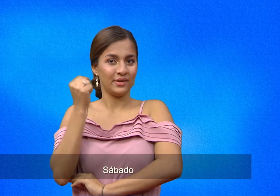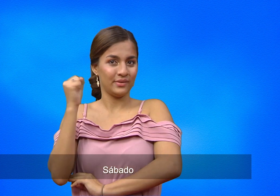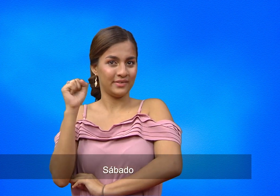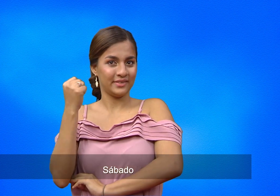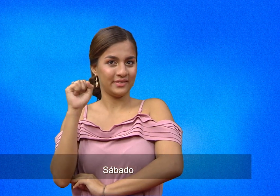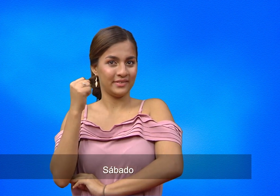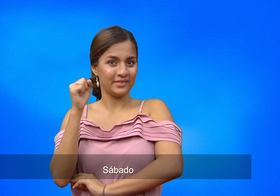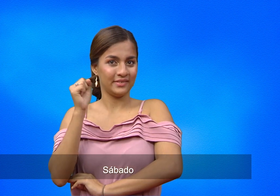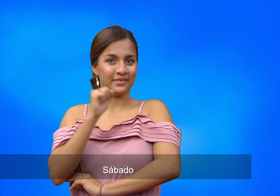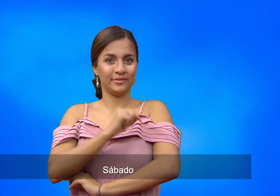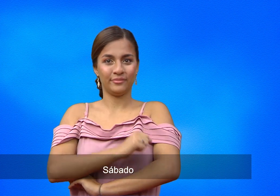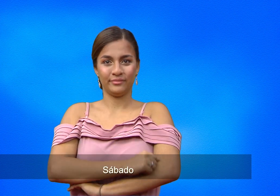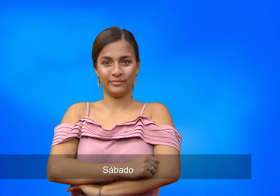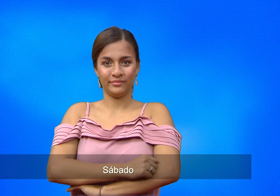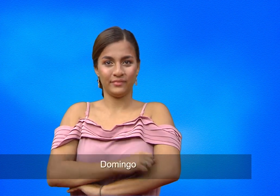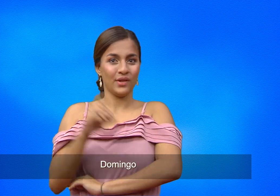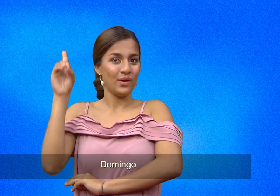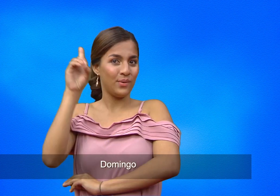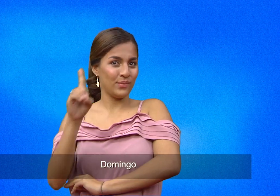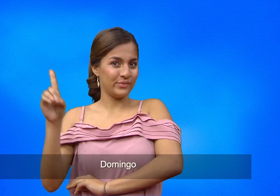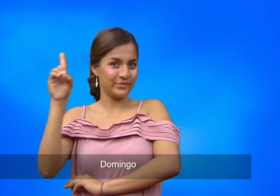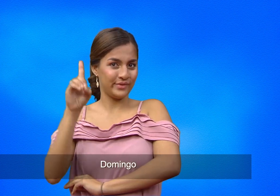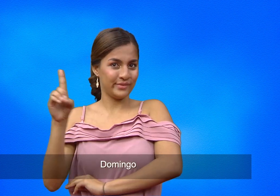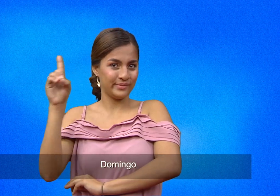sábado domingo